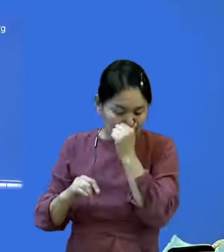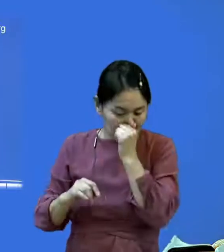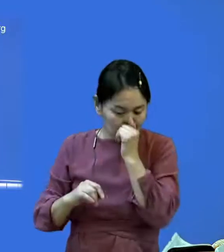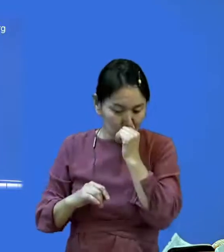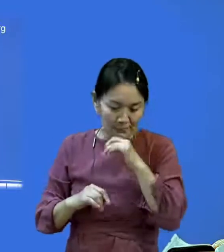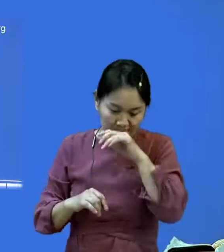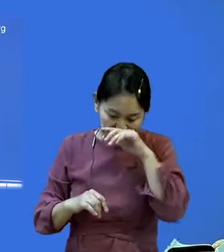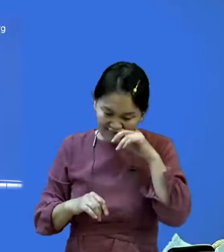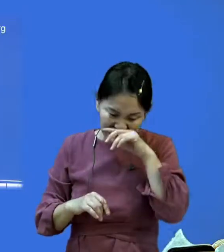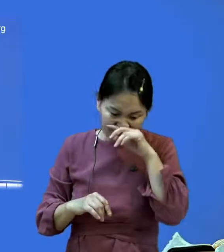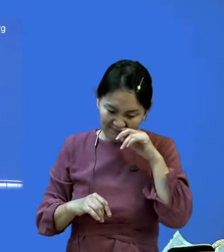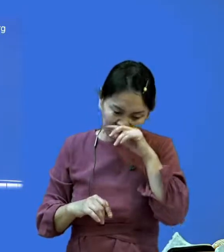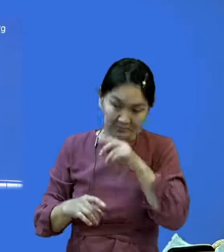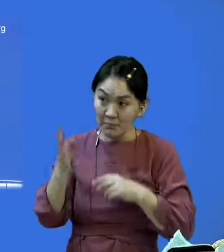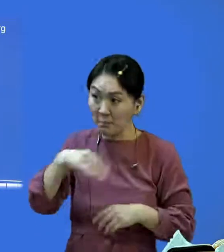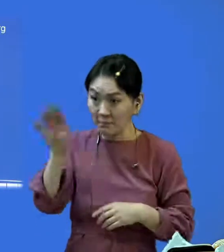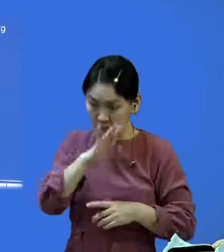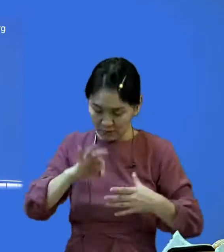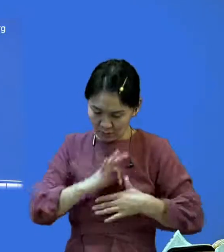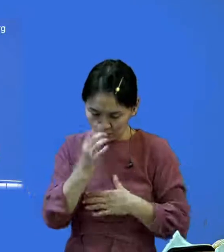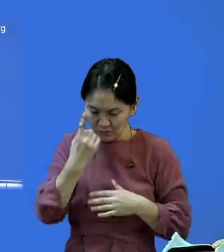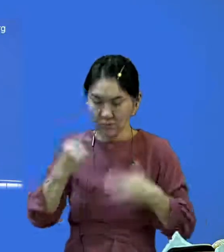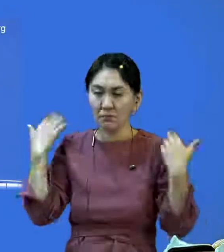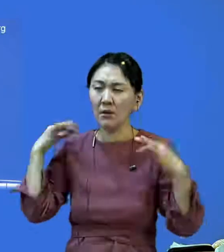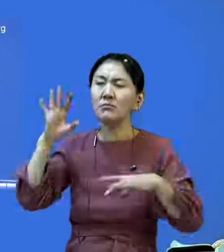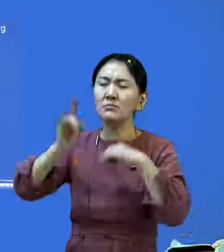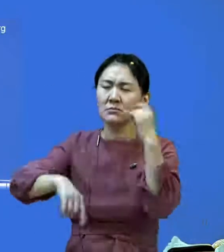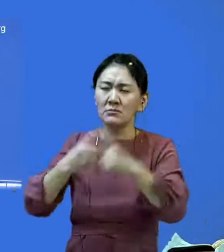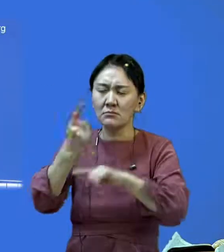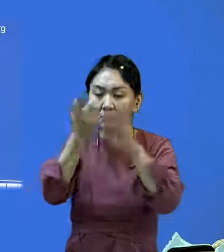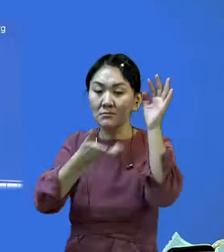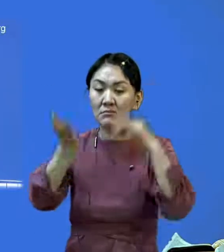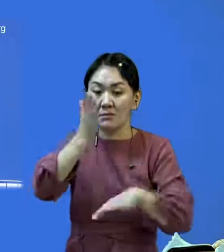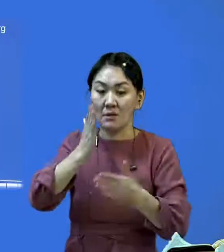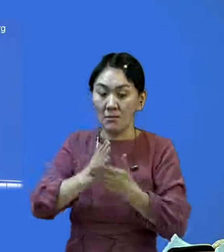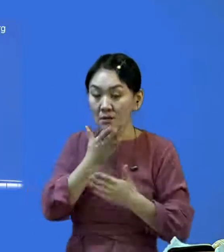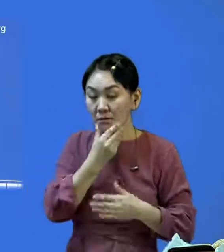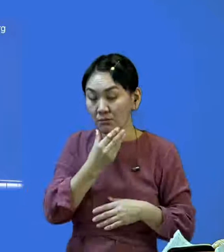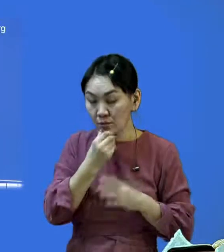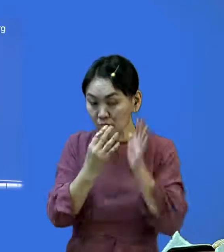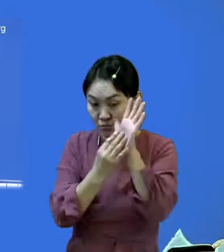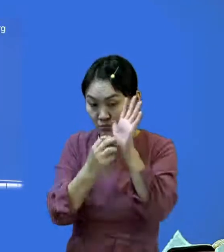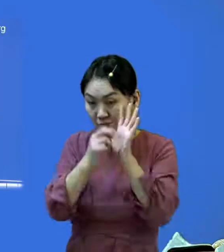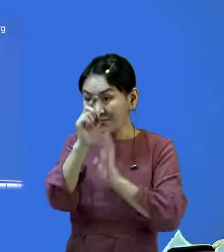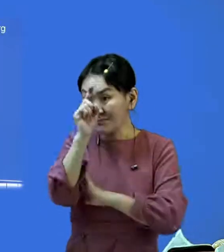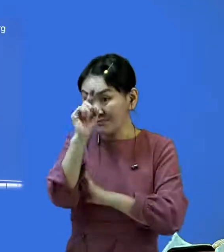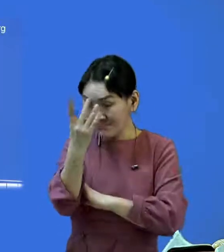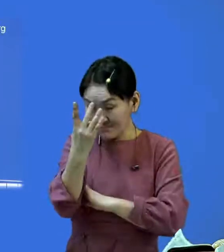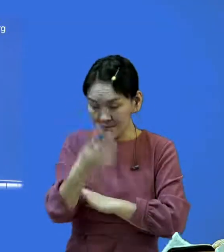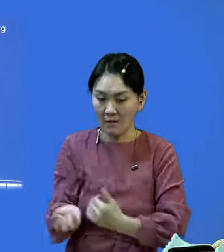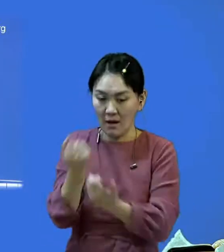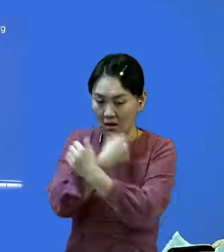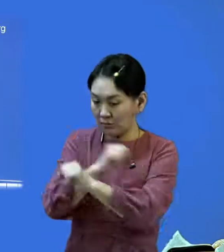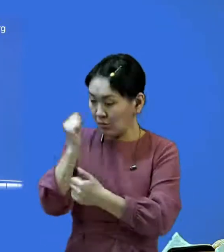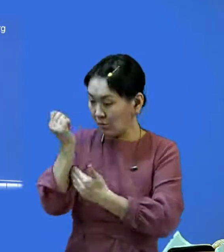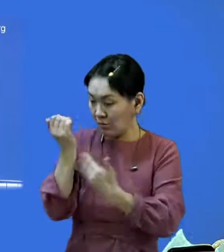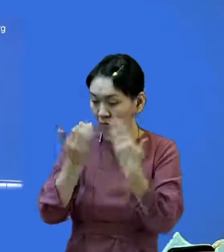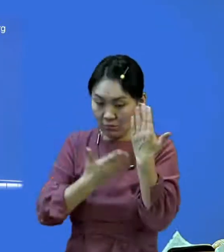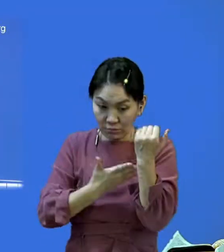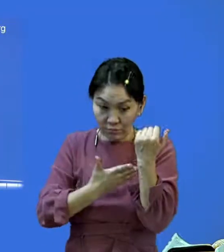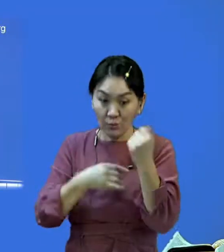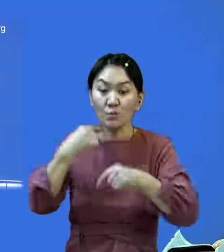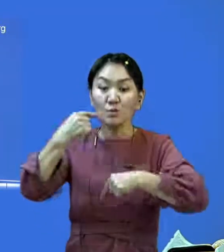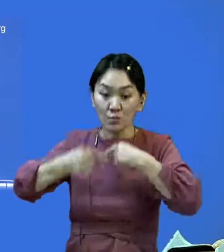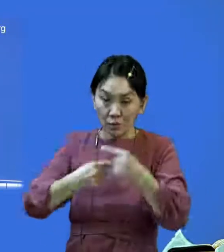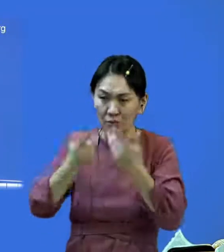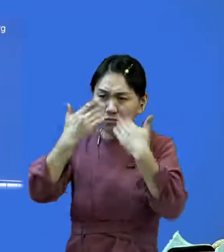нараас хамаагүй илүү дээ. Тэгэхээр Иврэ 1:14 дээрээс харуул тийм ээ авралыг өвлөгчдийн төлөөх диваажинд